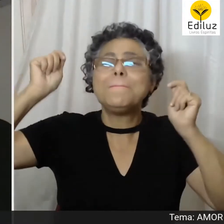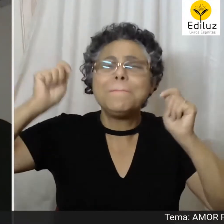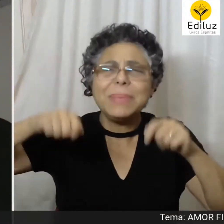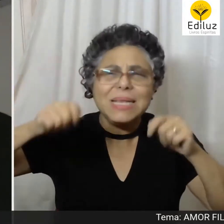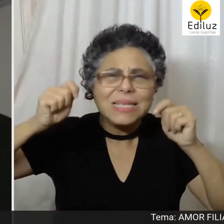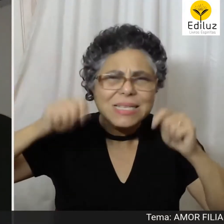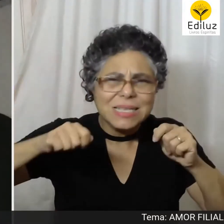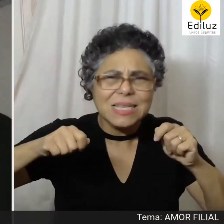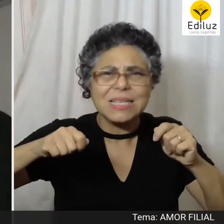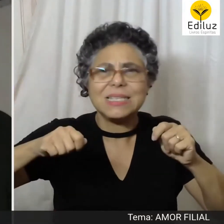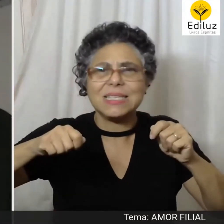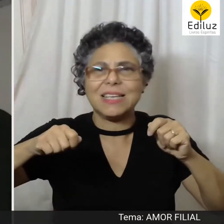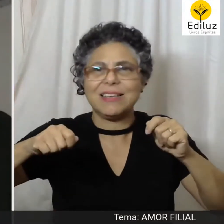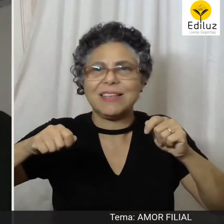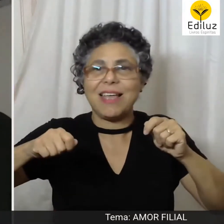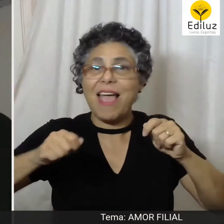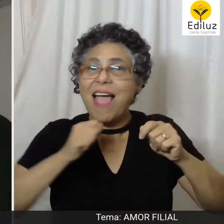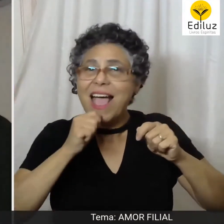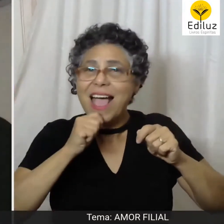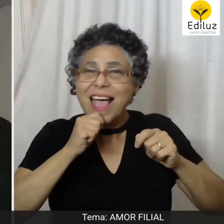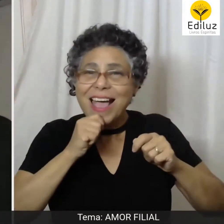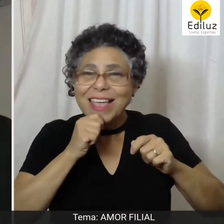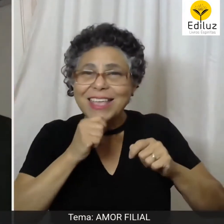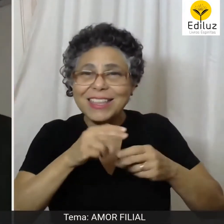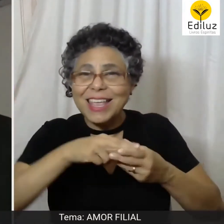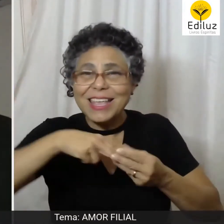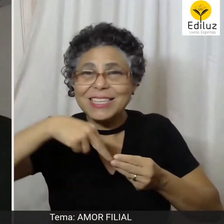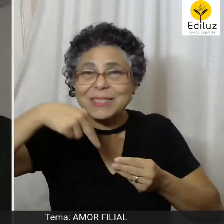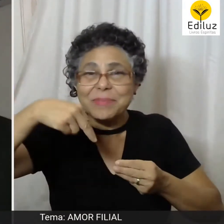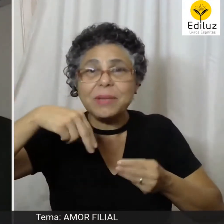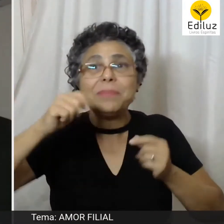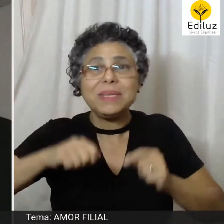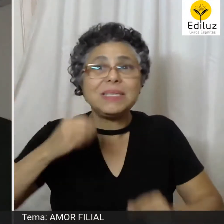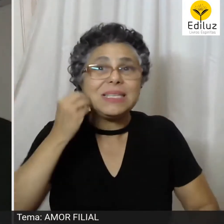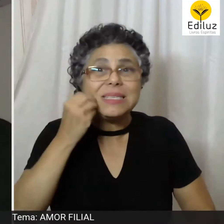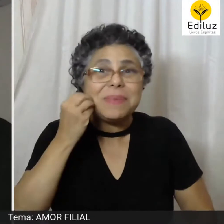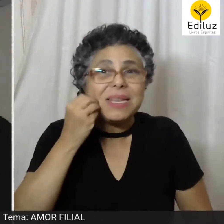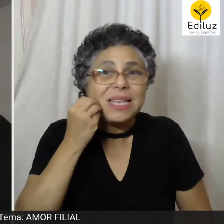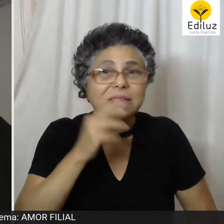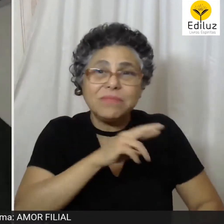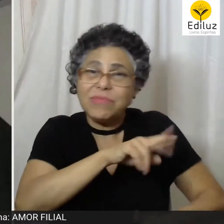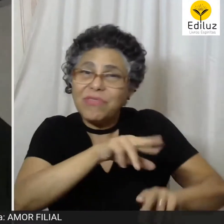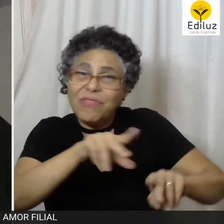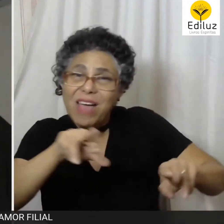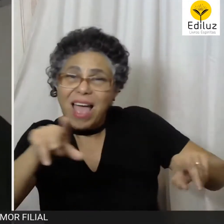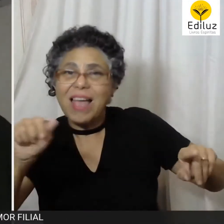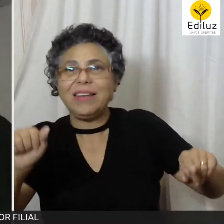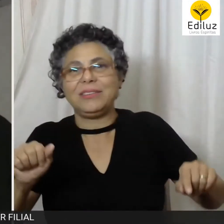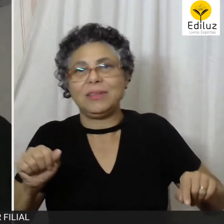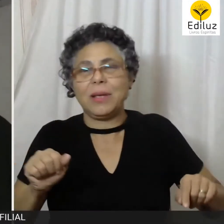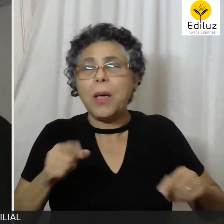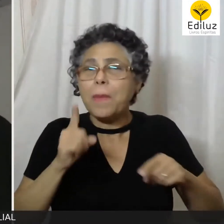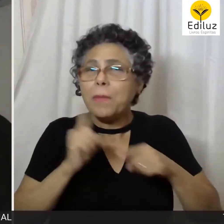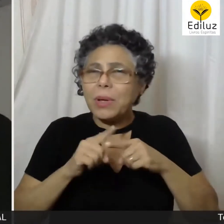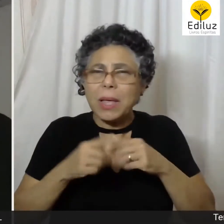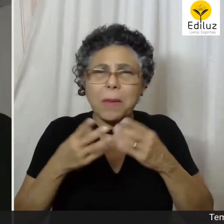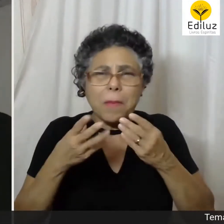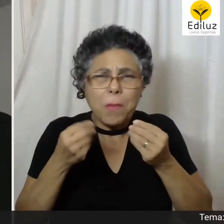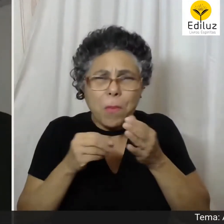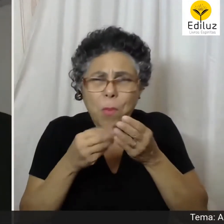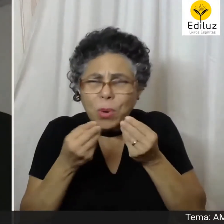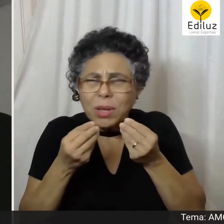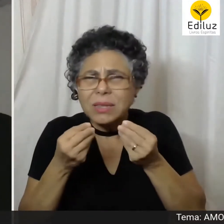enquanto espírito, experienciar as diversas situações, porque muitas delas